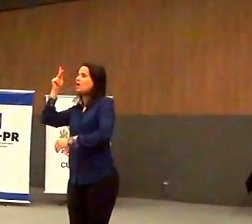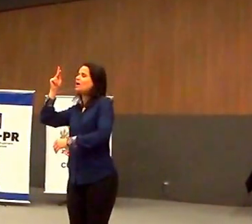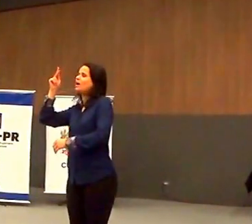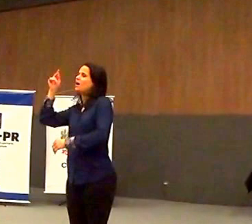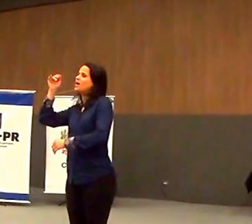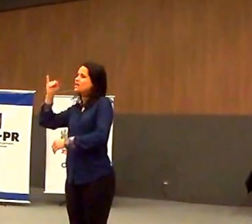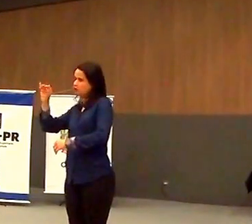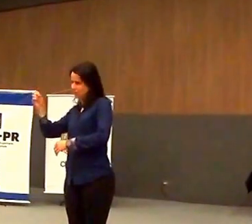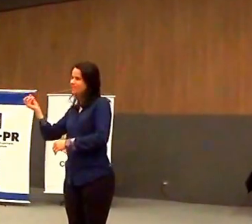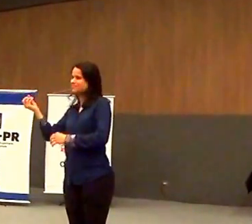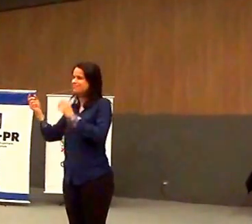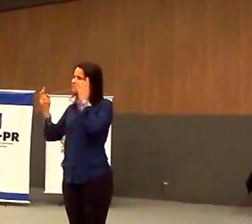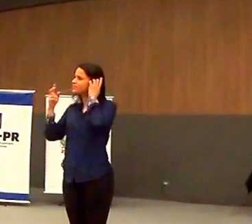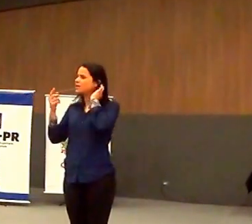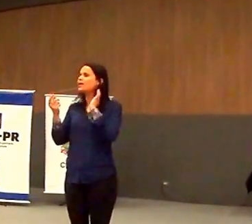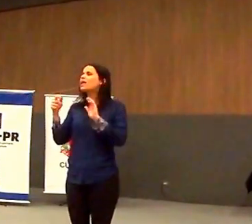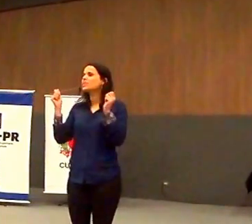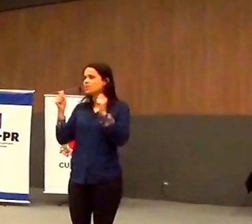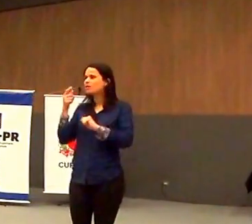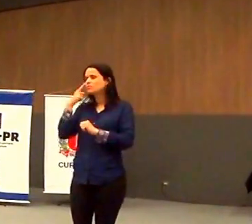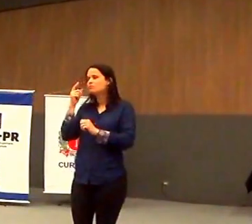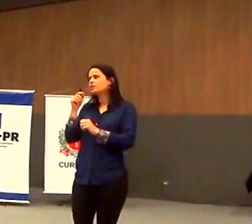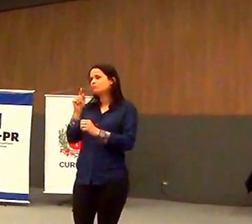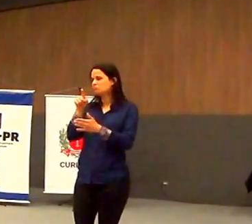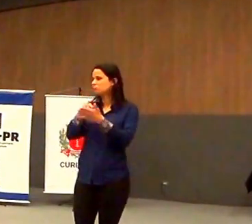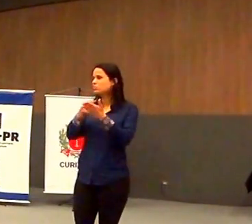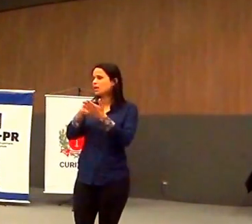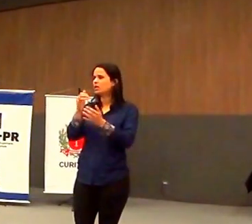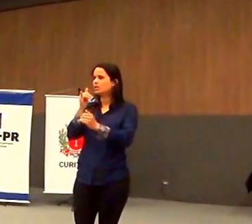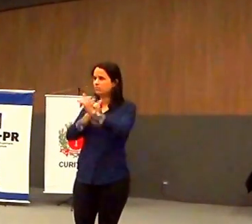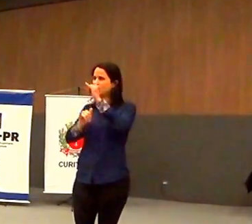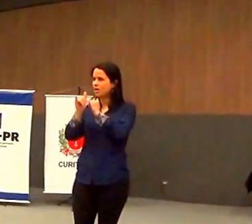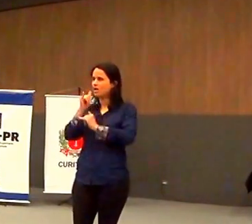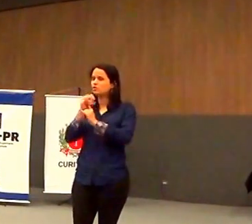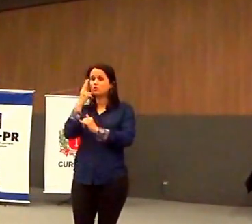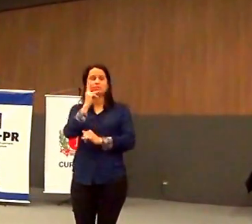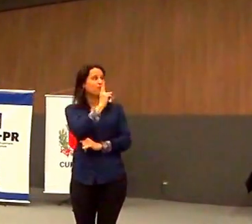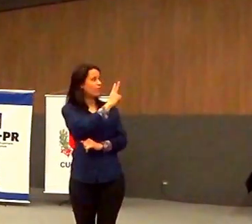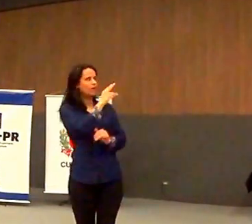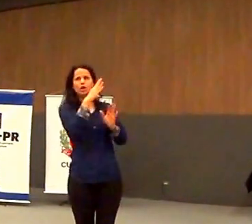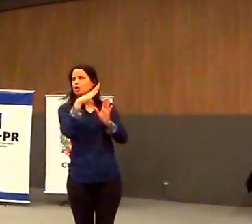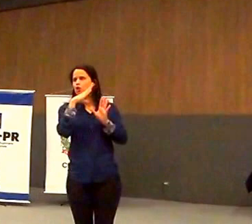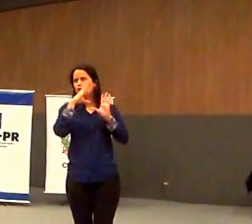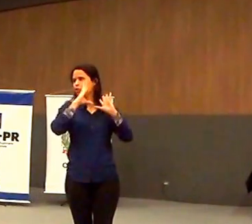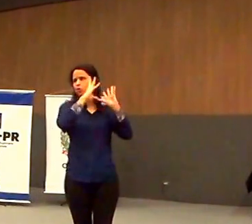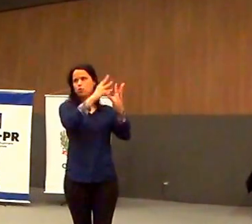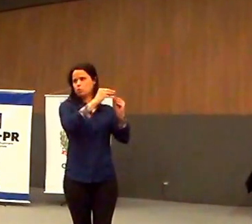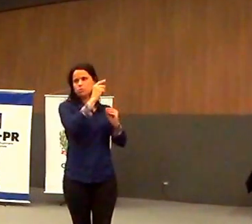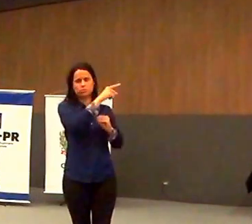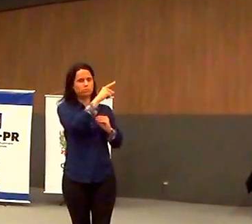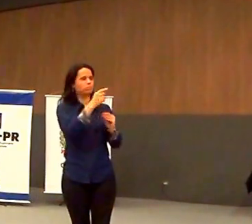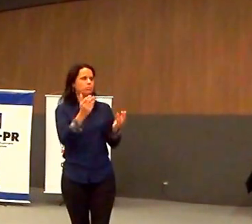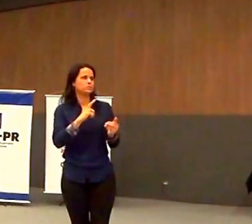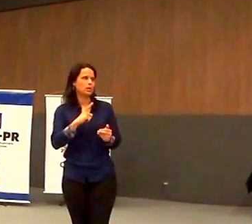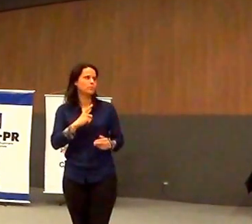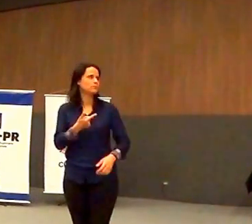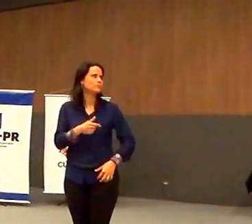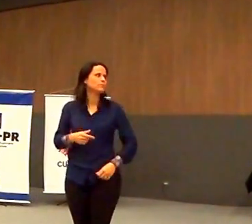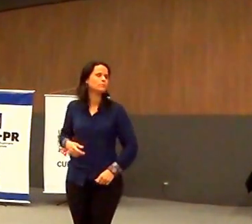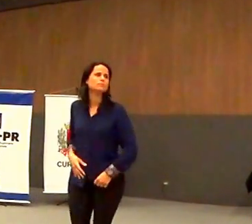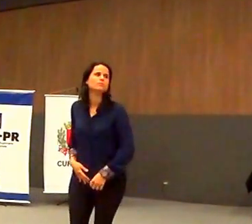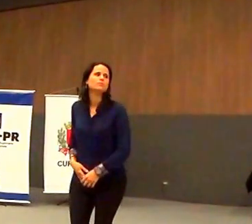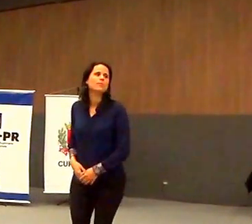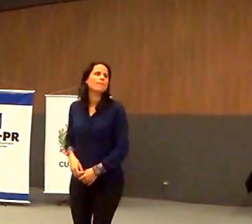As mulheres vivem mais, né? O número de homens já acaba sendo. E as mulheres, elas também permanecem mais ativas por maior